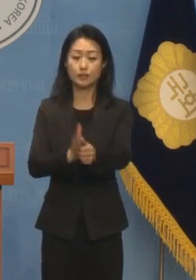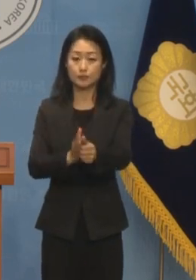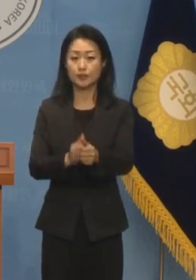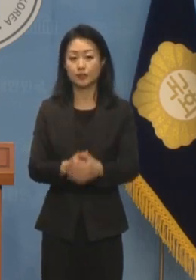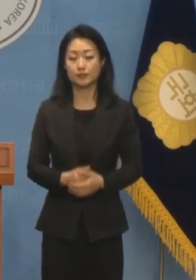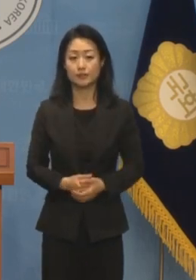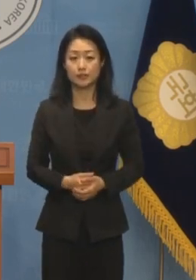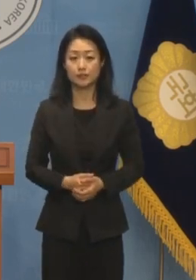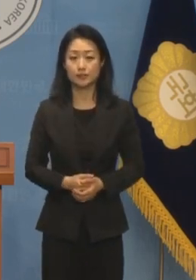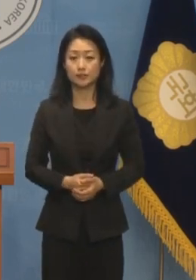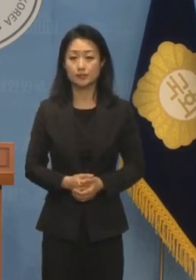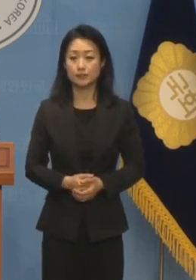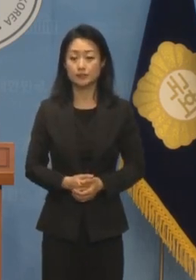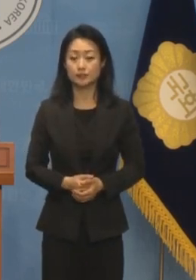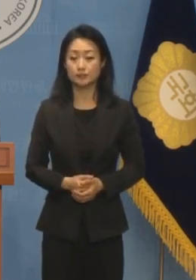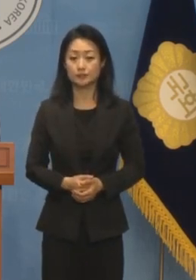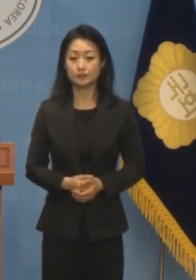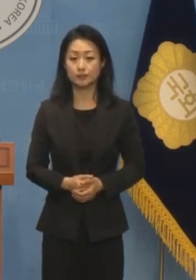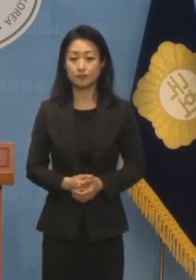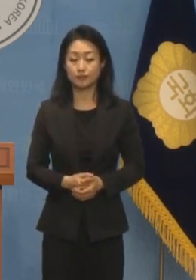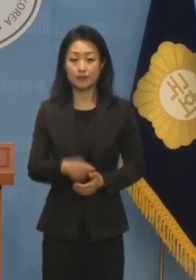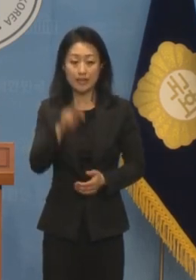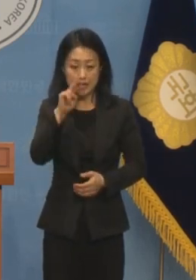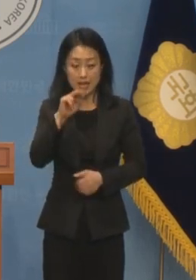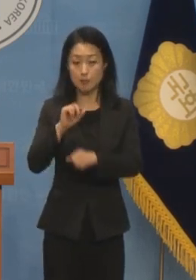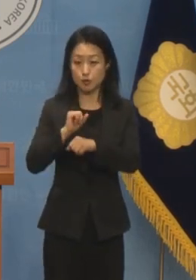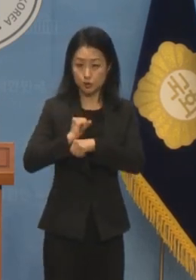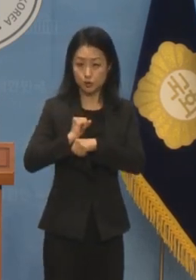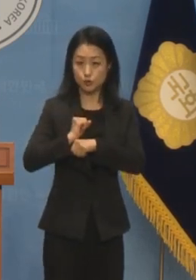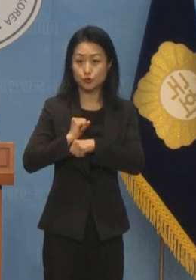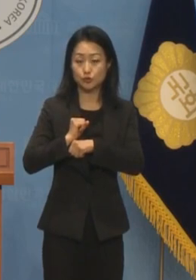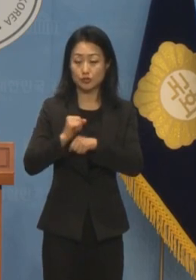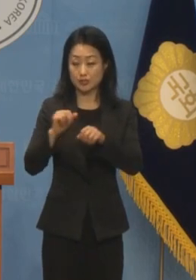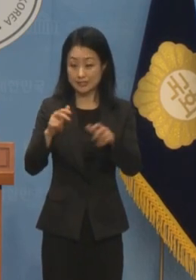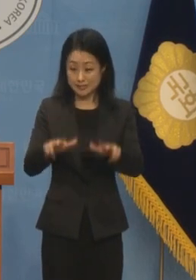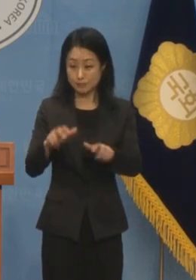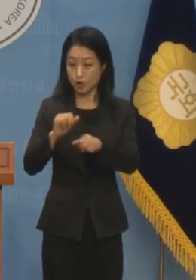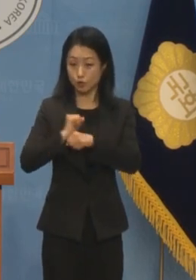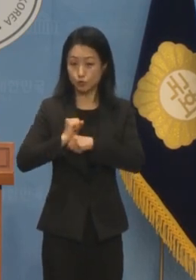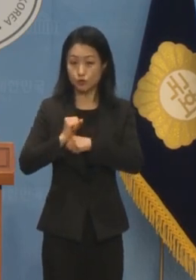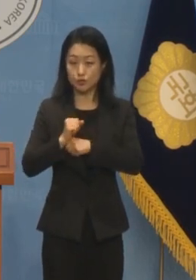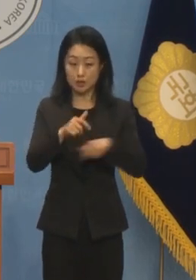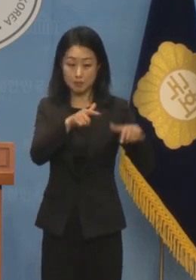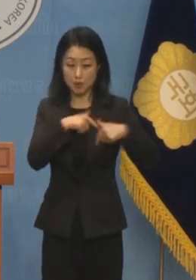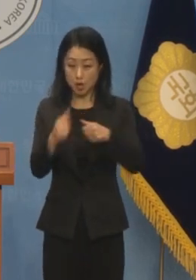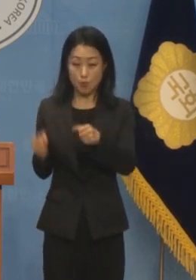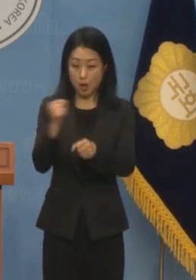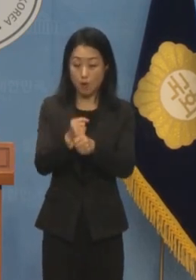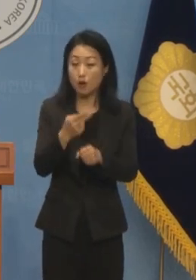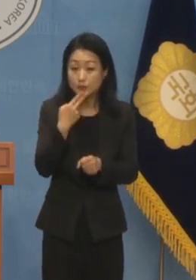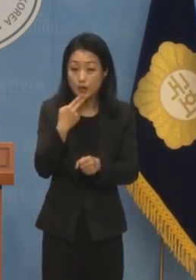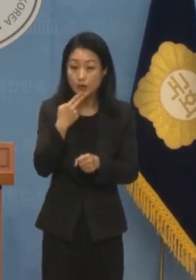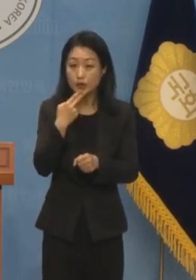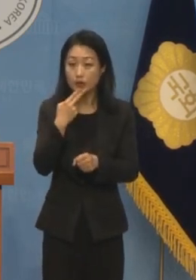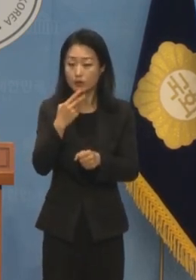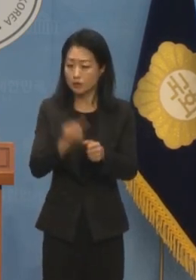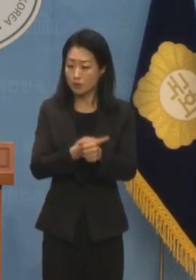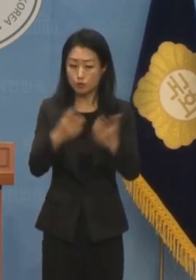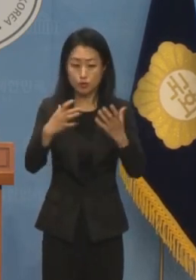합니다. 현역과 예비역들의 명예회복이 없다면 국가가 위급했을